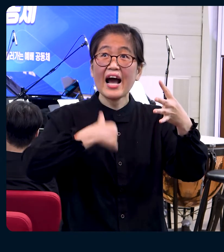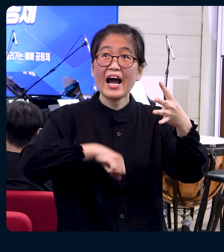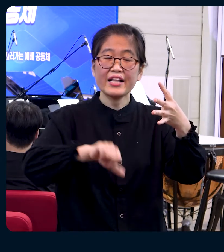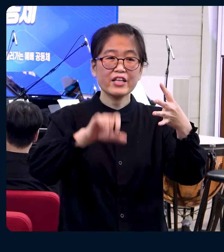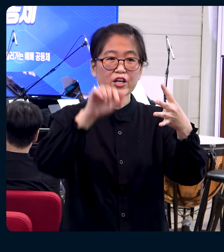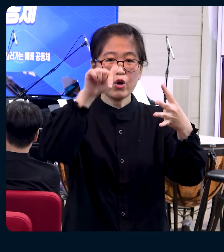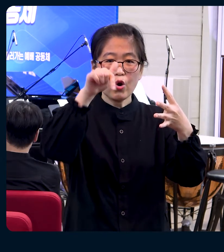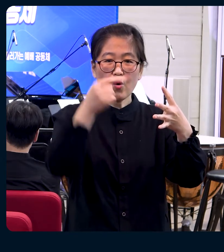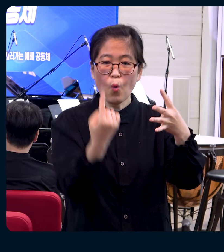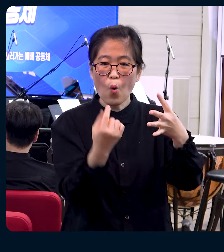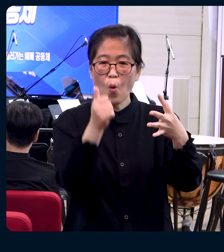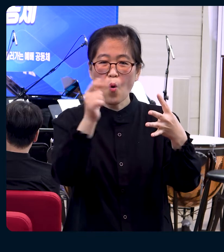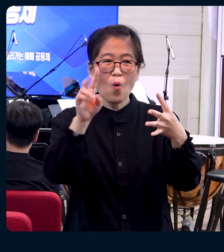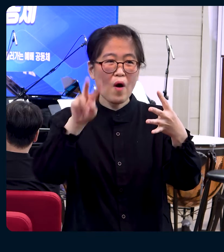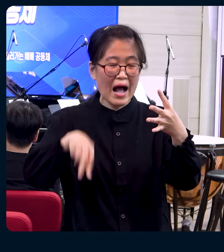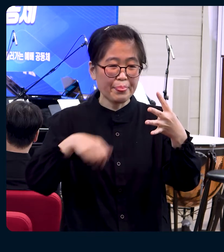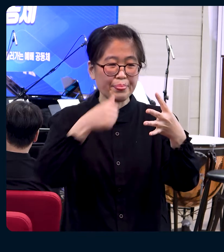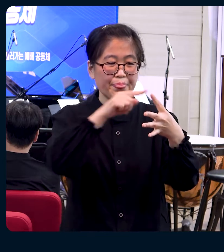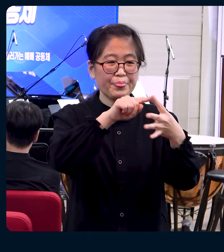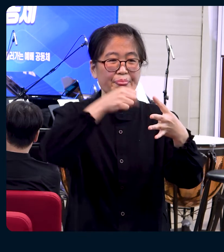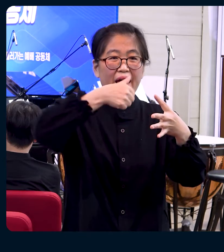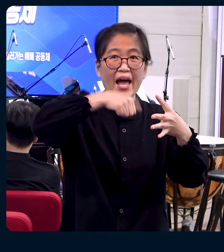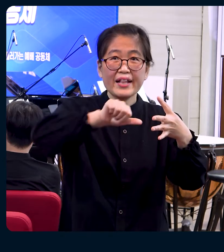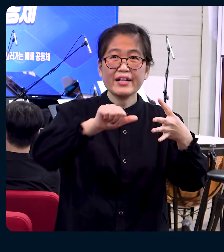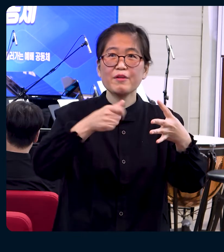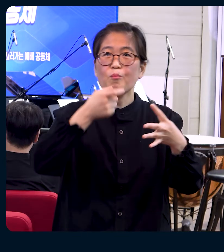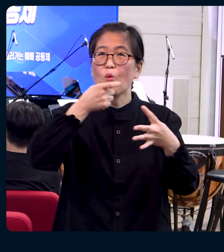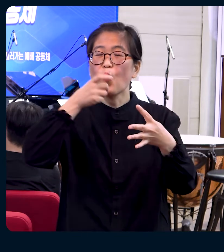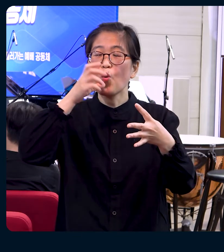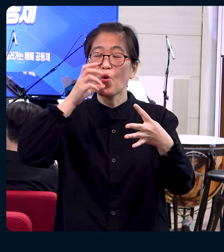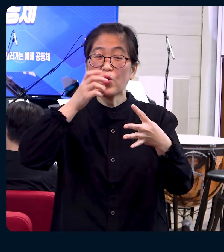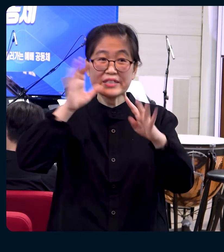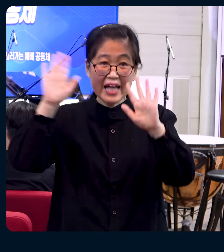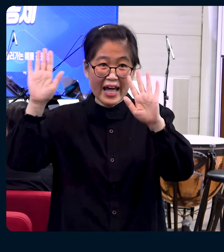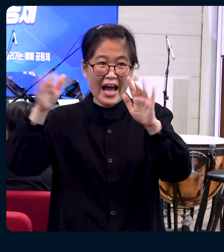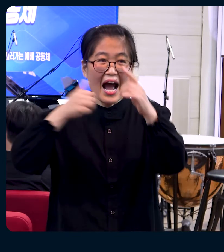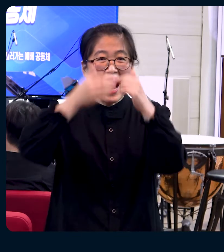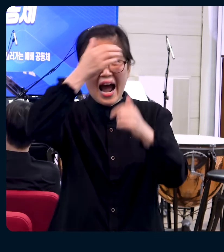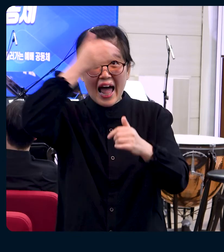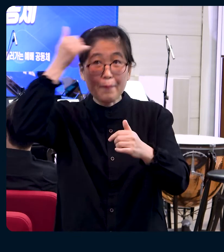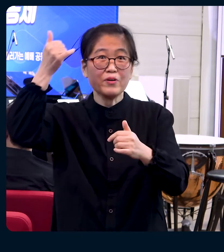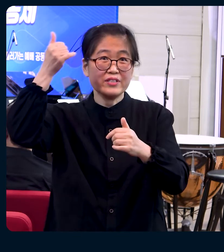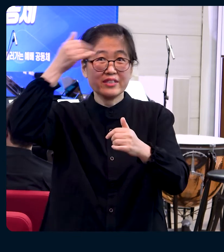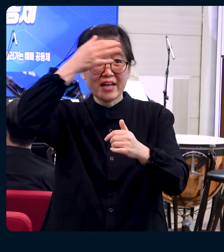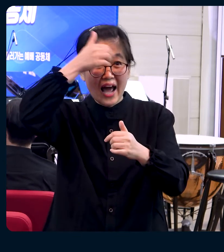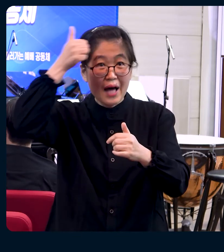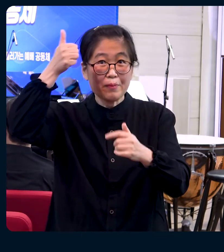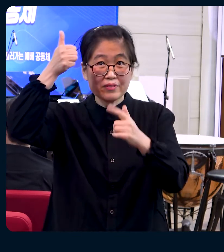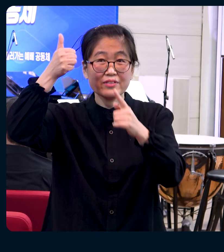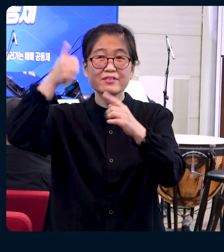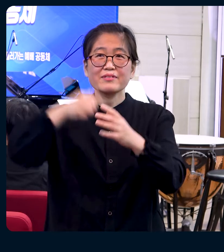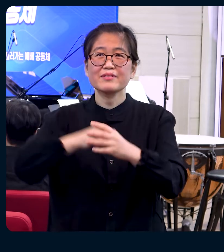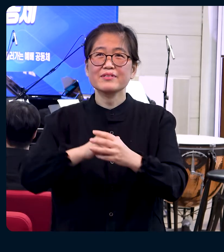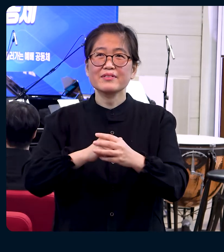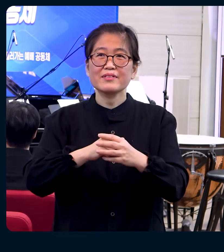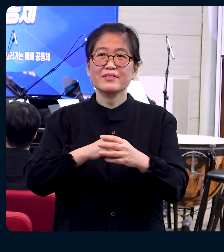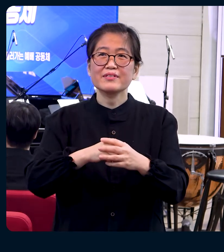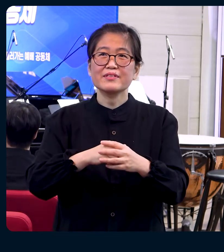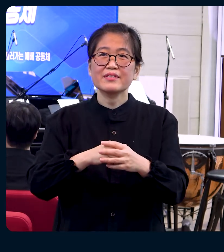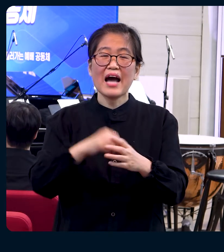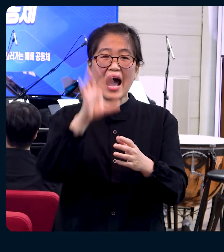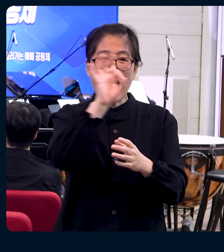중에 고핫이 그의 아들 모세의 할아버지가 되는 겁니다. 고핫의 아들